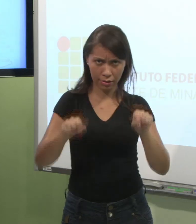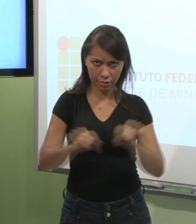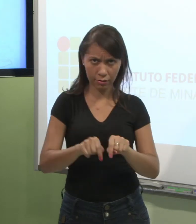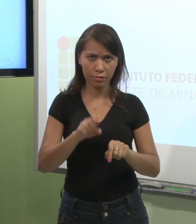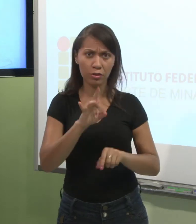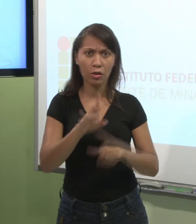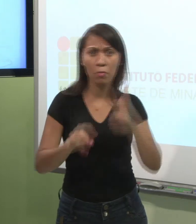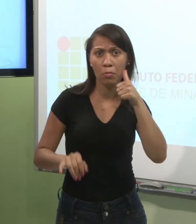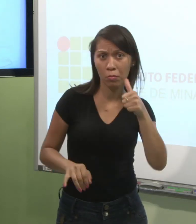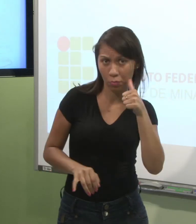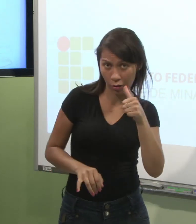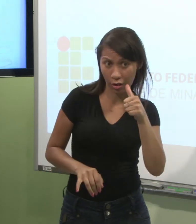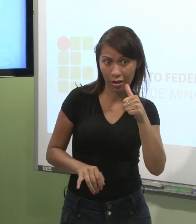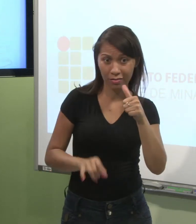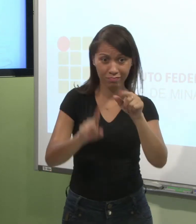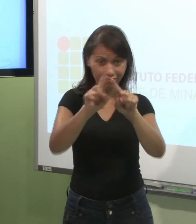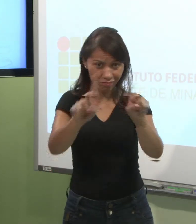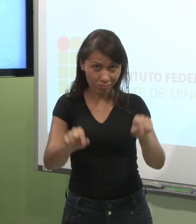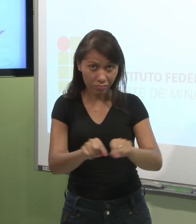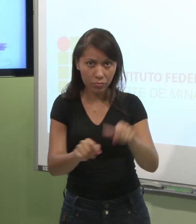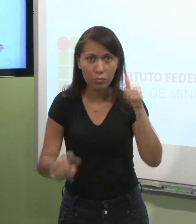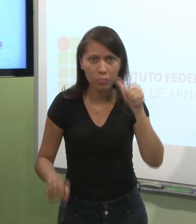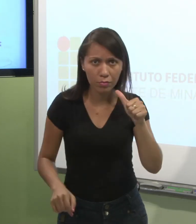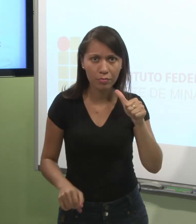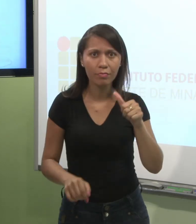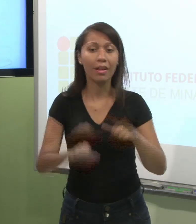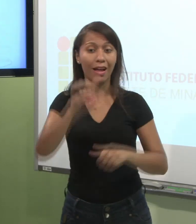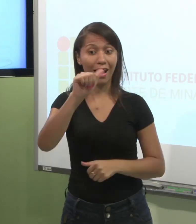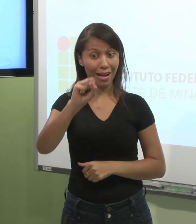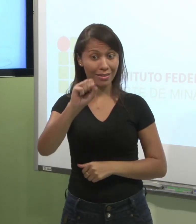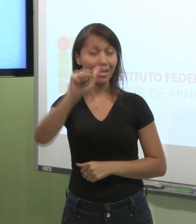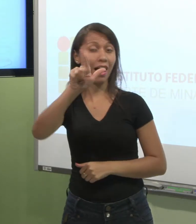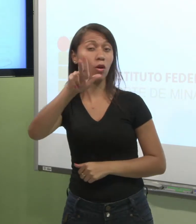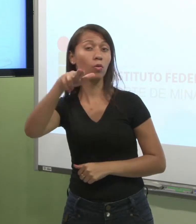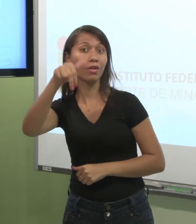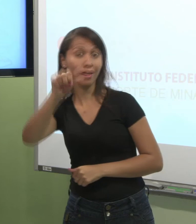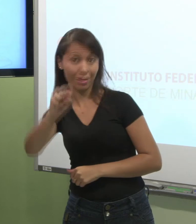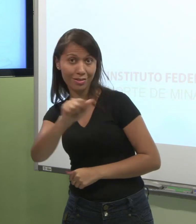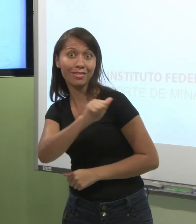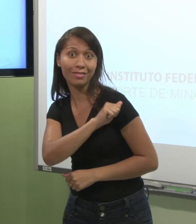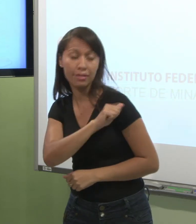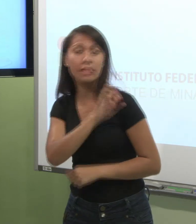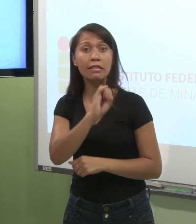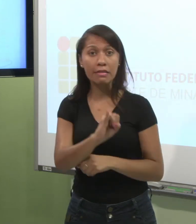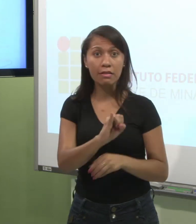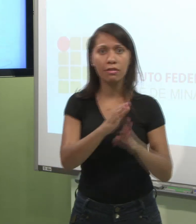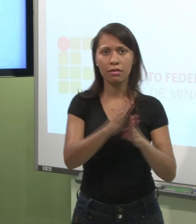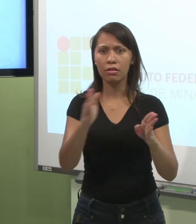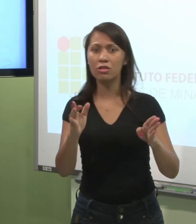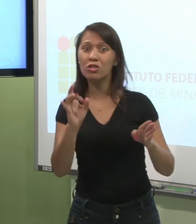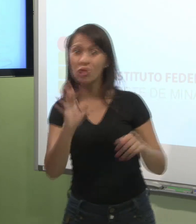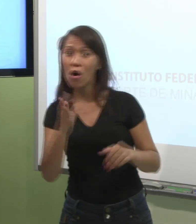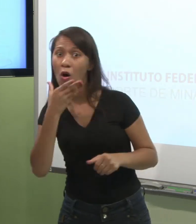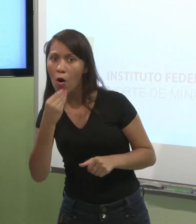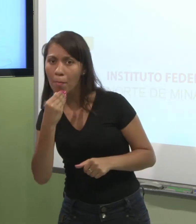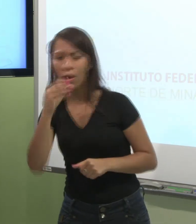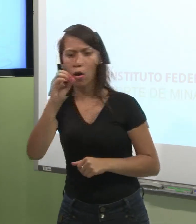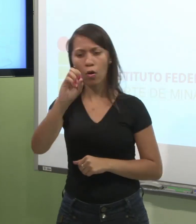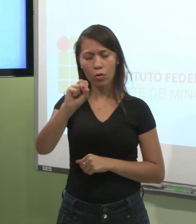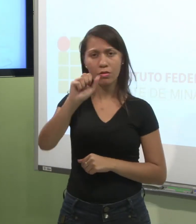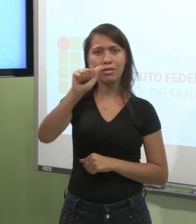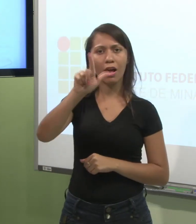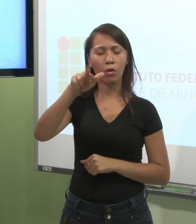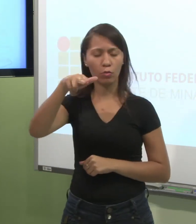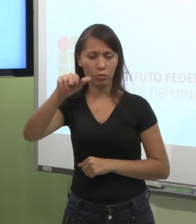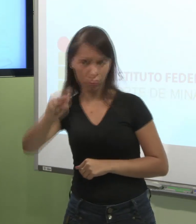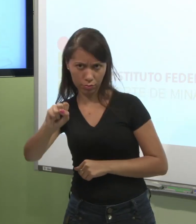momento só meninas, nós podemos referir como as alunas. Se estiverem presentes só meninos, serão os alunos. Mas quando há